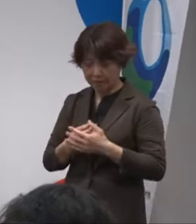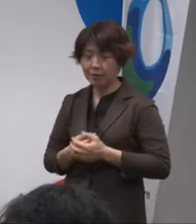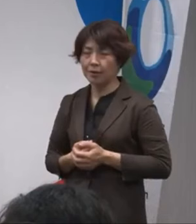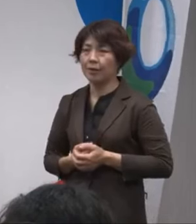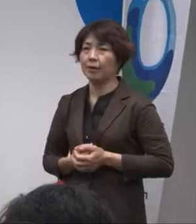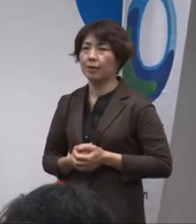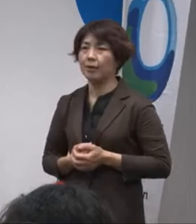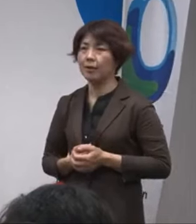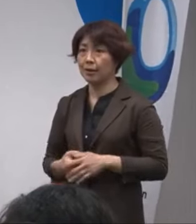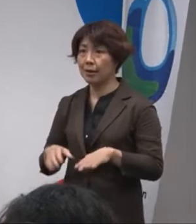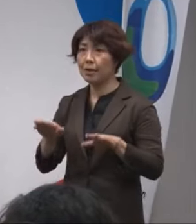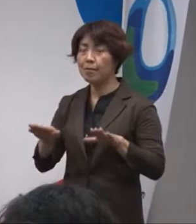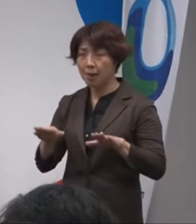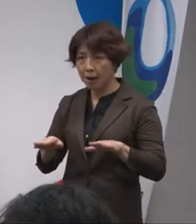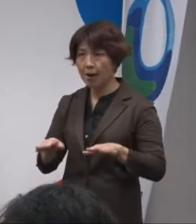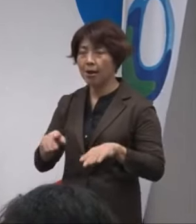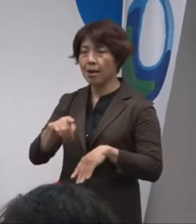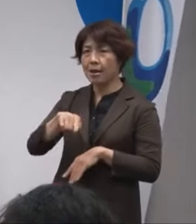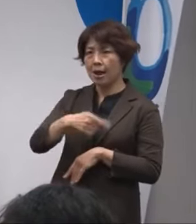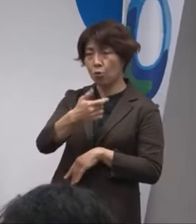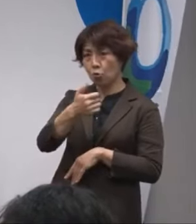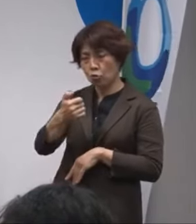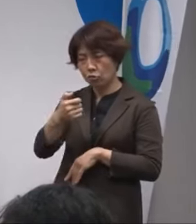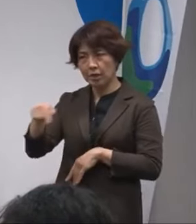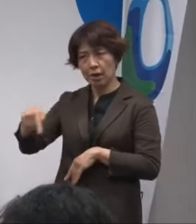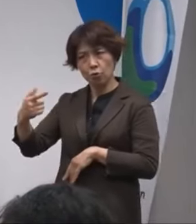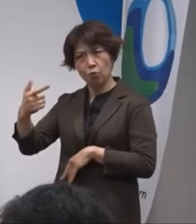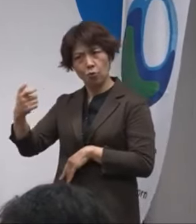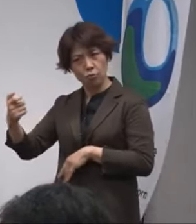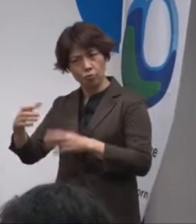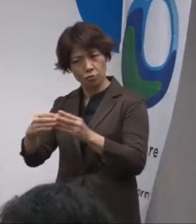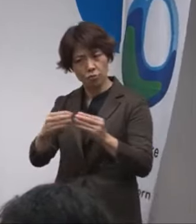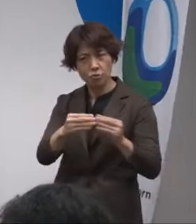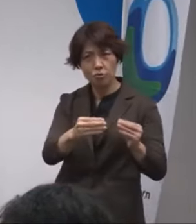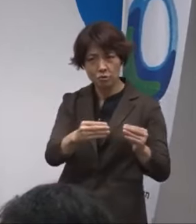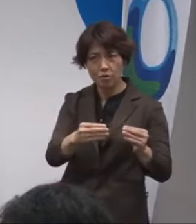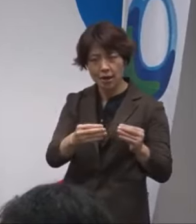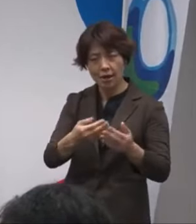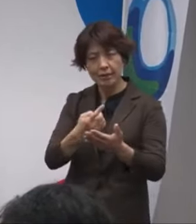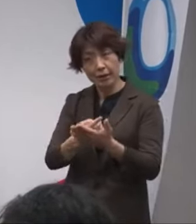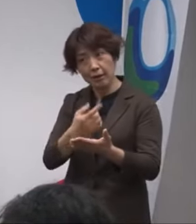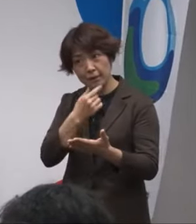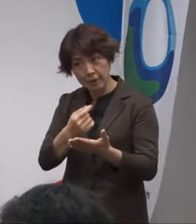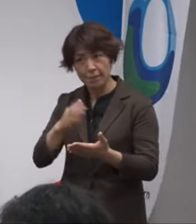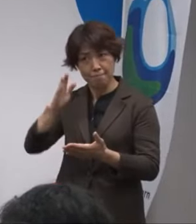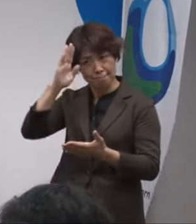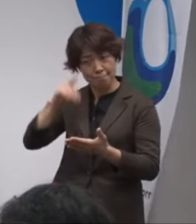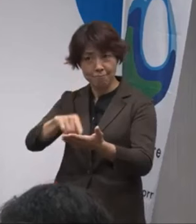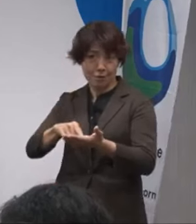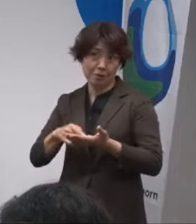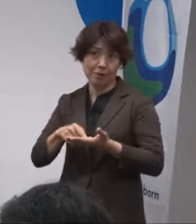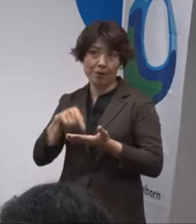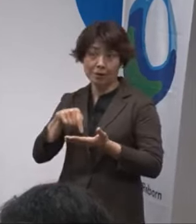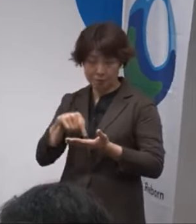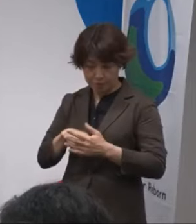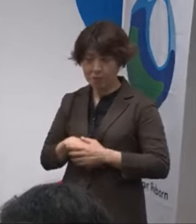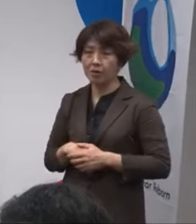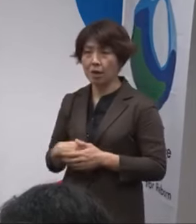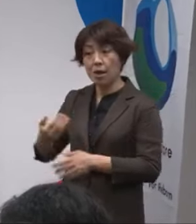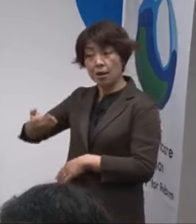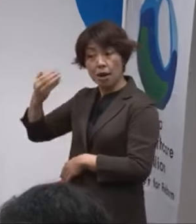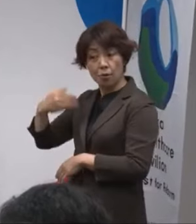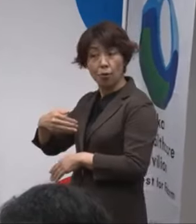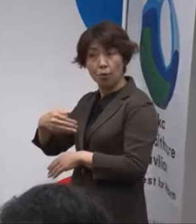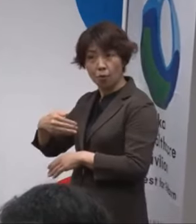状ですけれども150から160の国が参加として手を挙げてくれています。過去の博覧会議見ましても、大阪